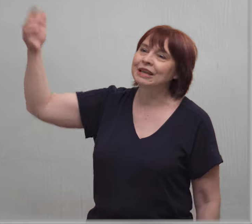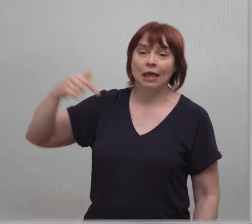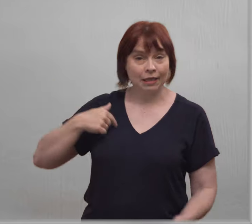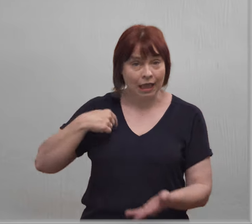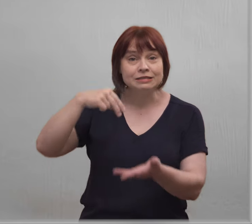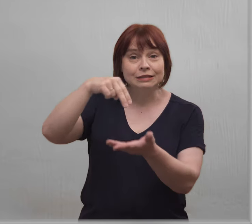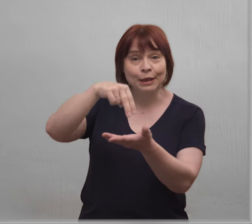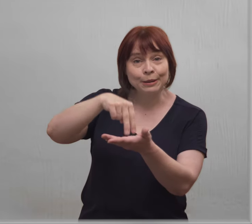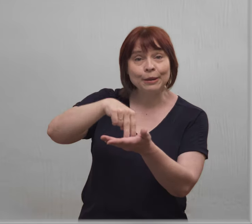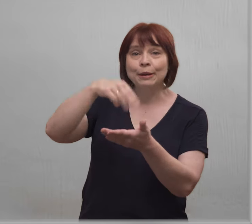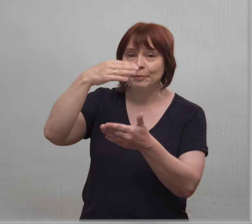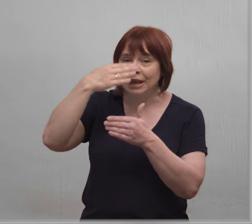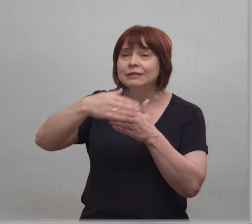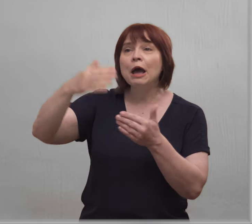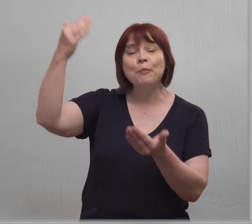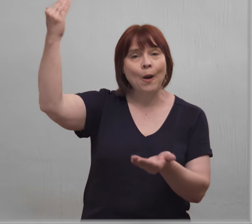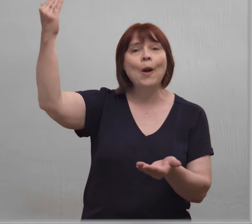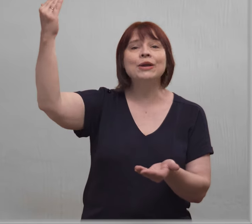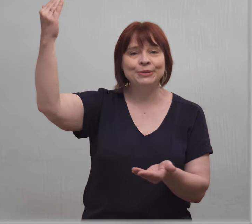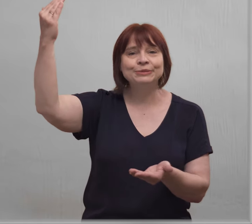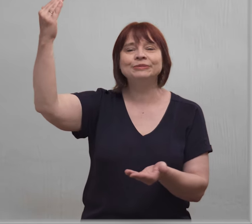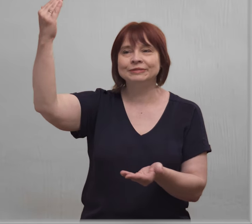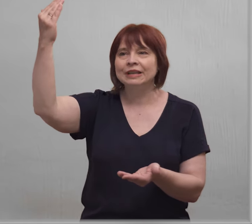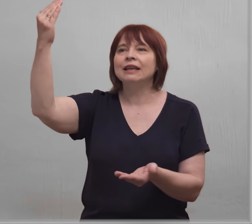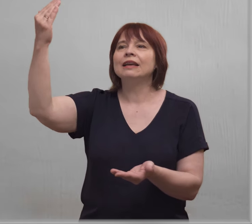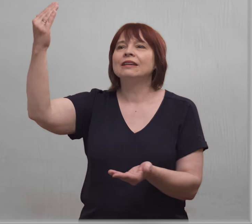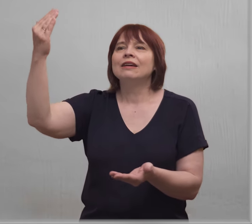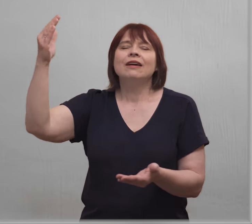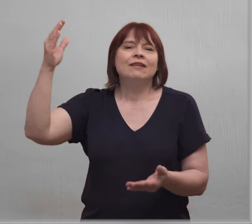Я стою пред Тобою,